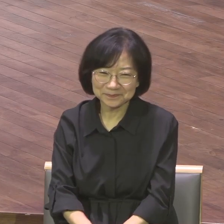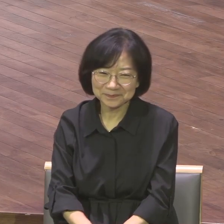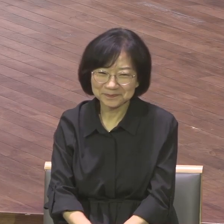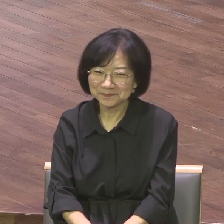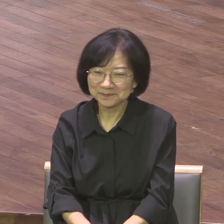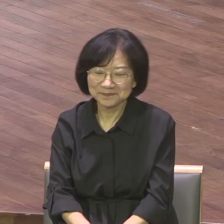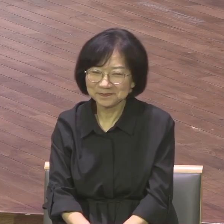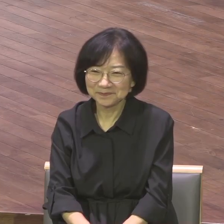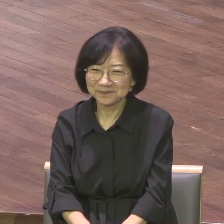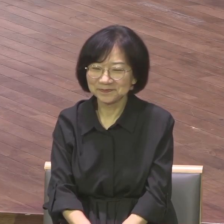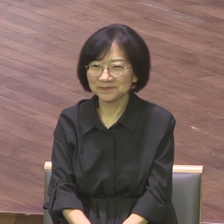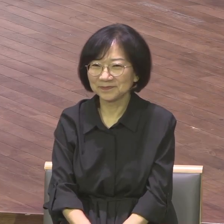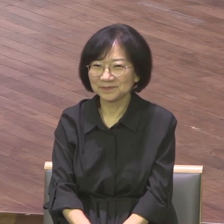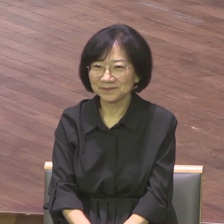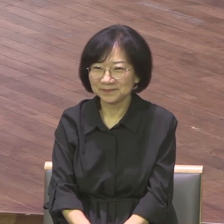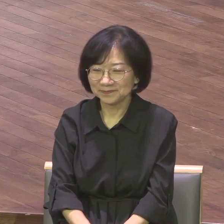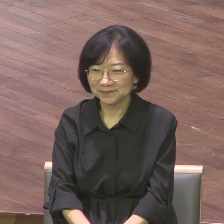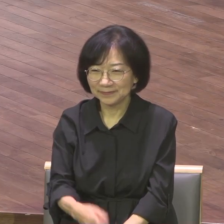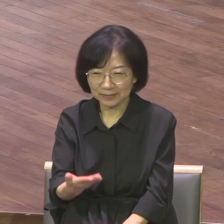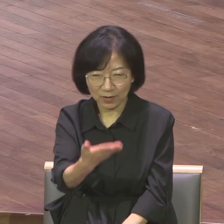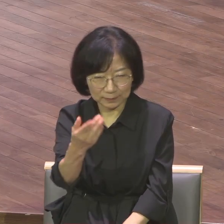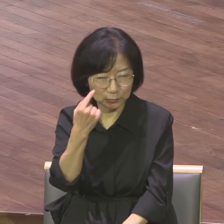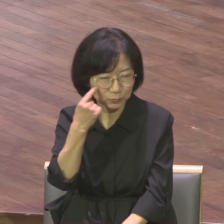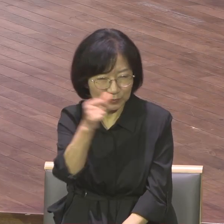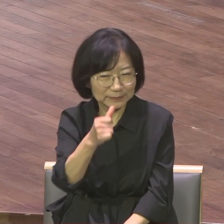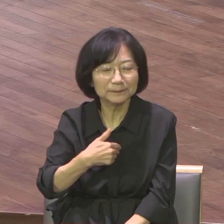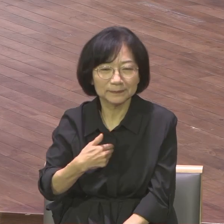사람 눈치가 빨라야지.